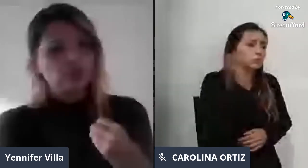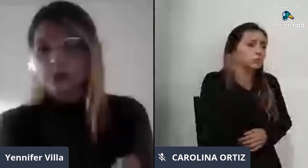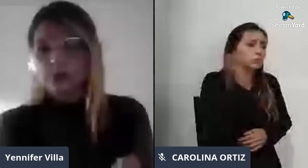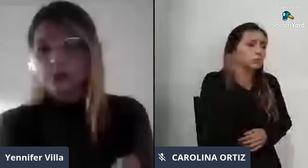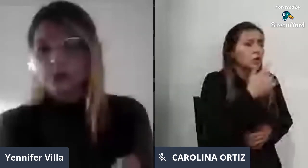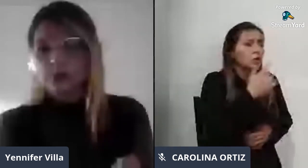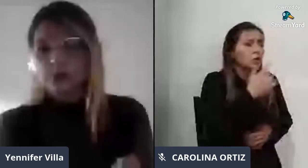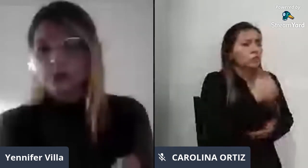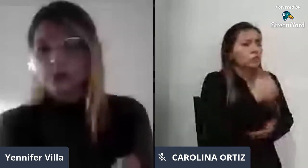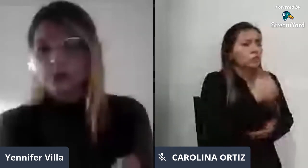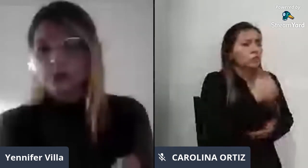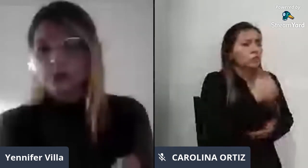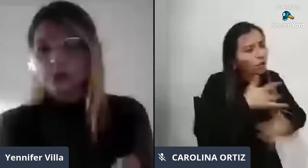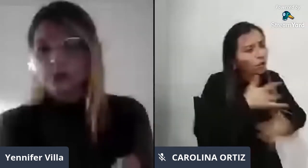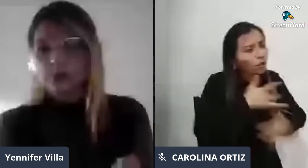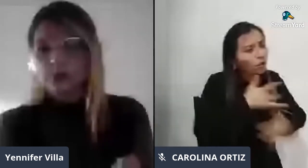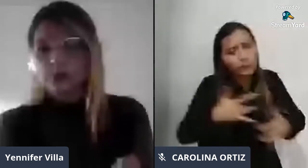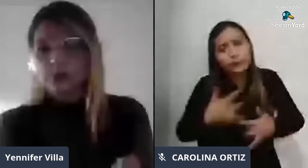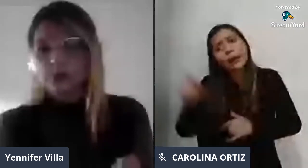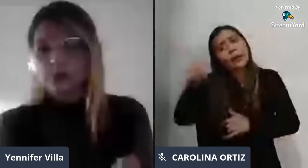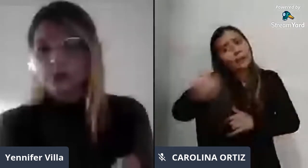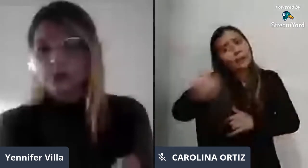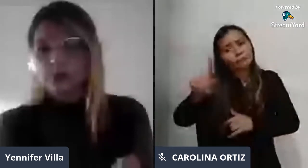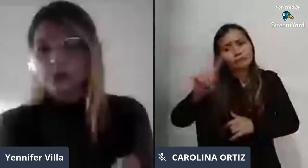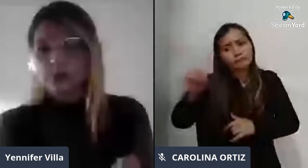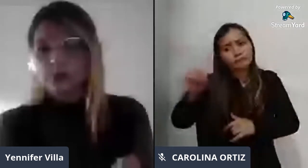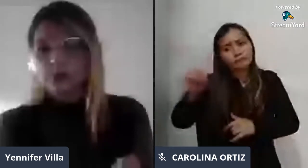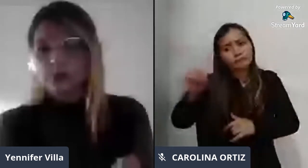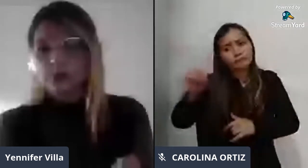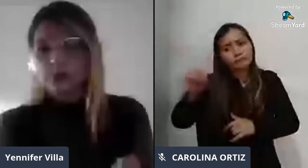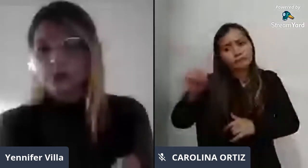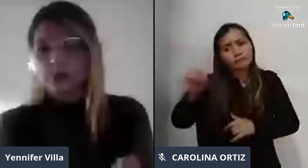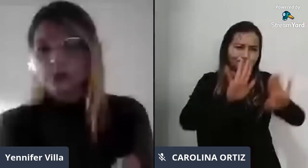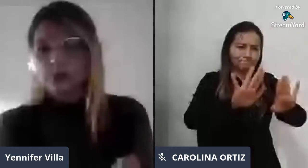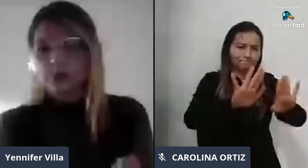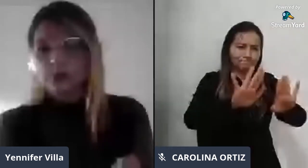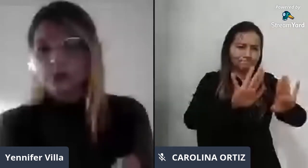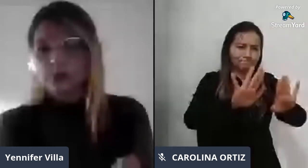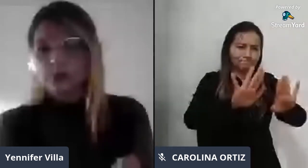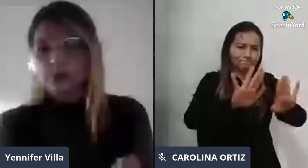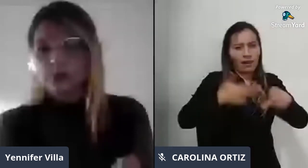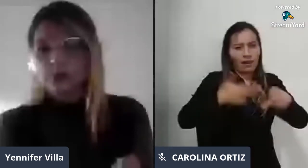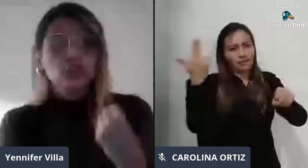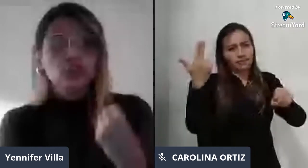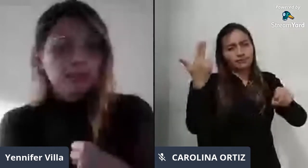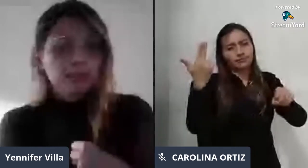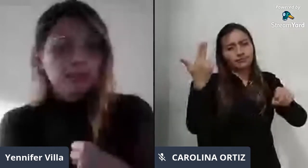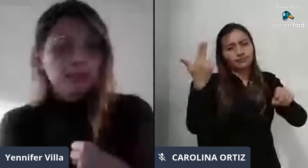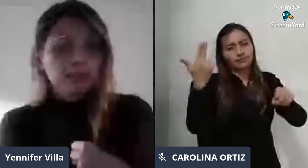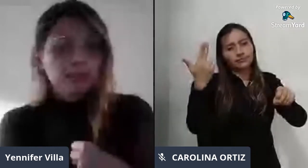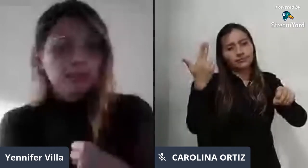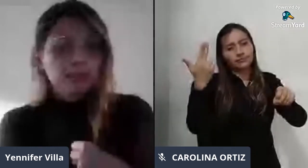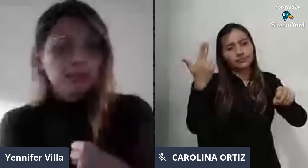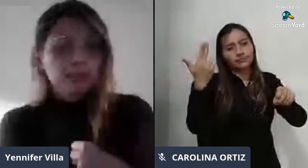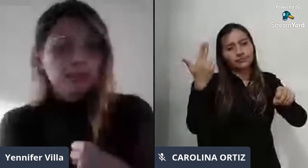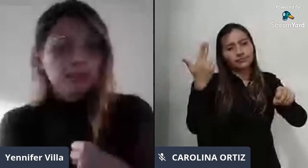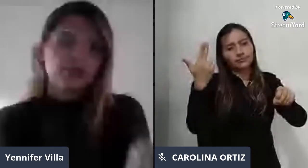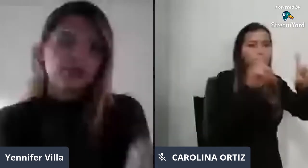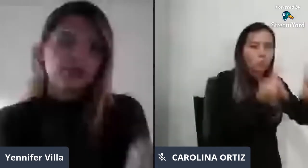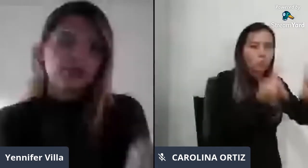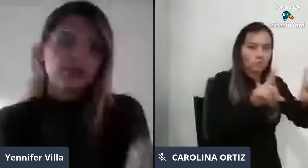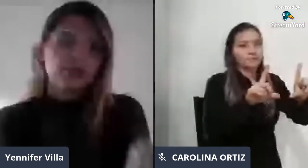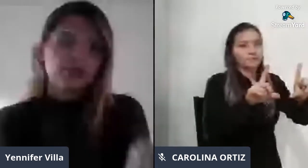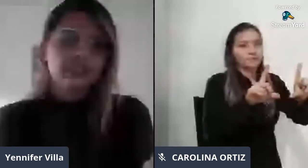pedir un favor, me voy a desconectar, voy a intentar hablar con Sergio para que vuelvan las compañeras porque el espacio es colectivo